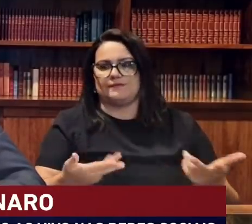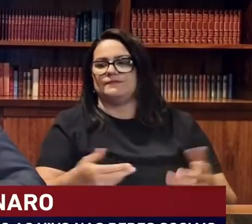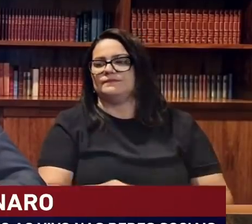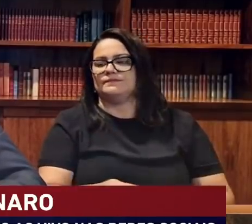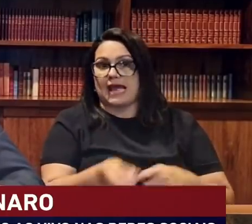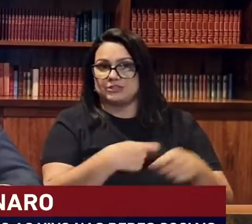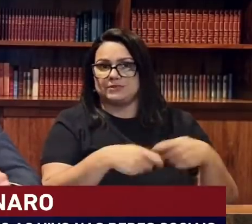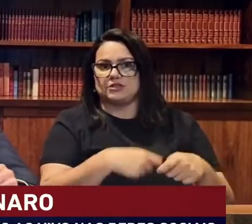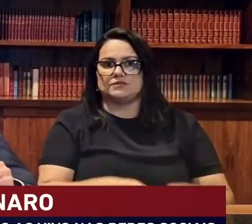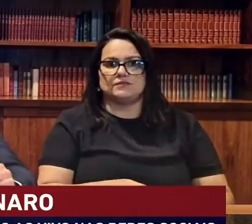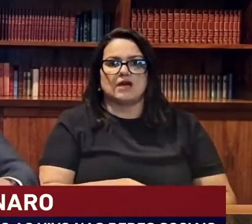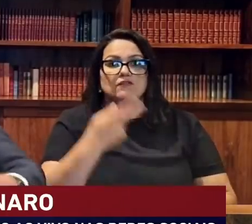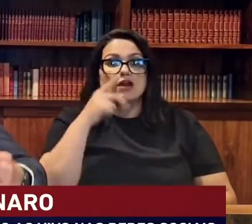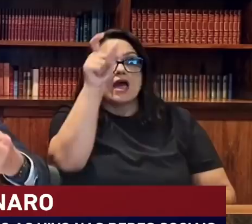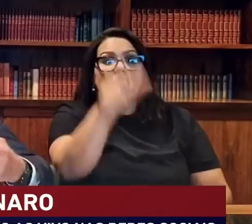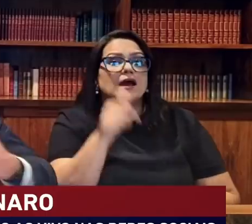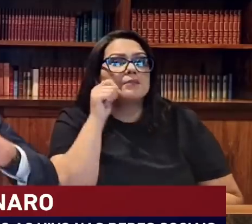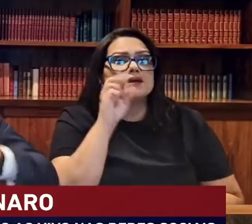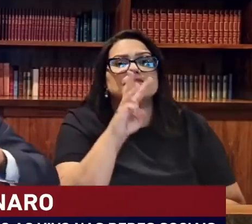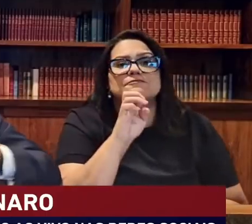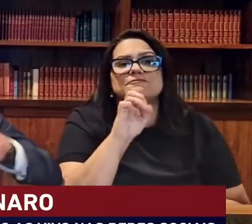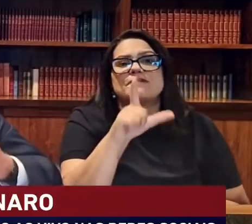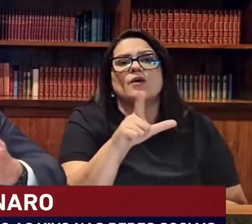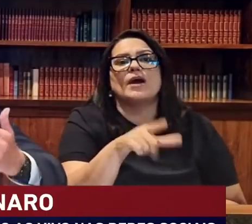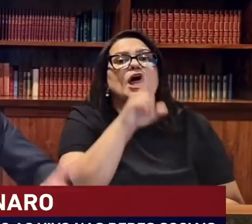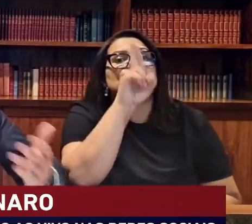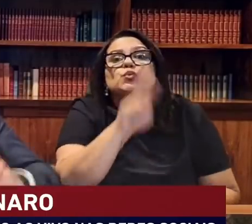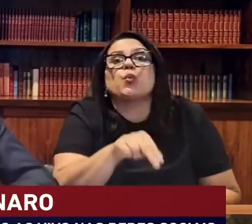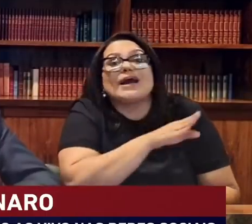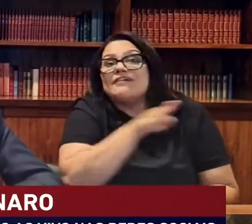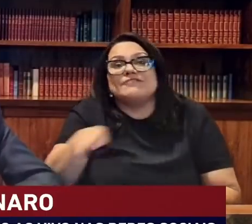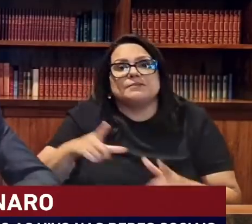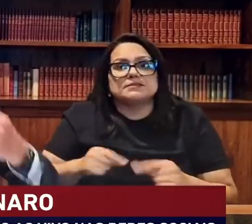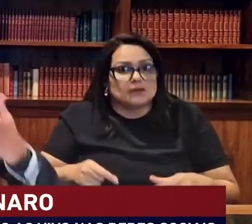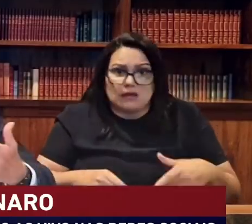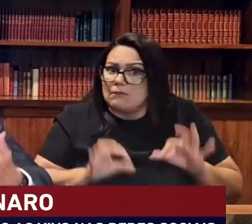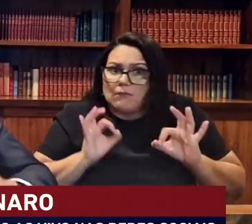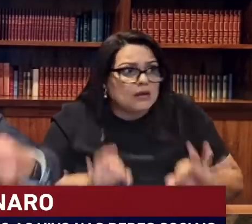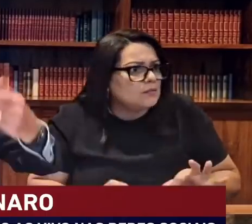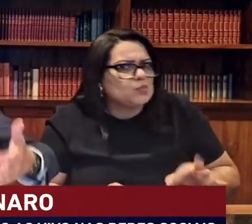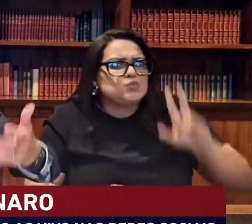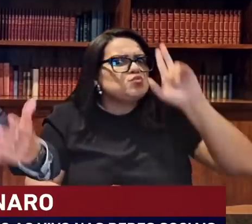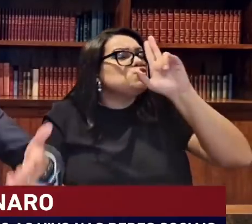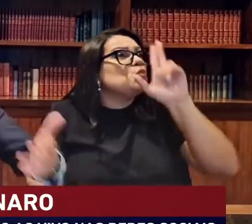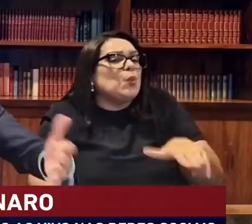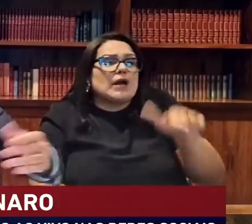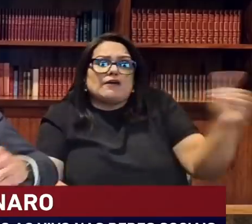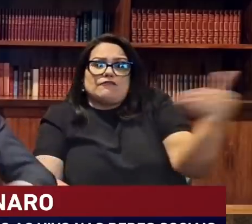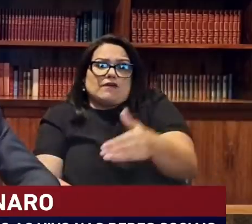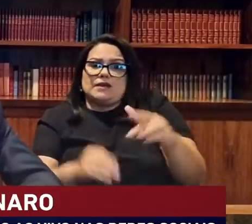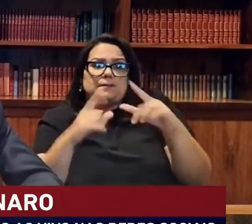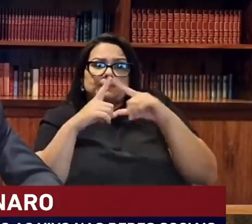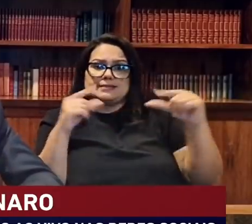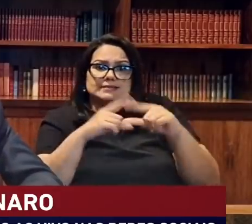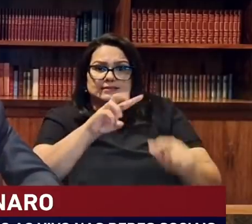Segundo a ação, ela nunca esteve em Brasília. Ela nunca esteve mesmo. Pelo que eu tenho conhecimento, ela nunca esteve em Brasília,